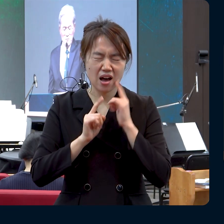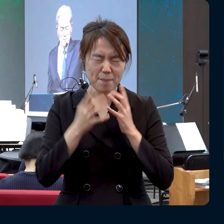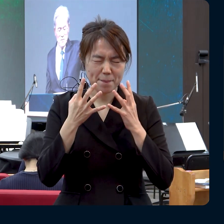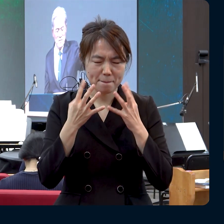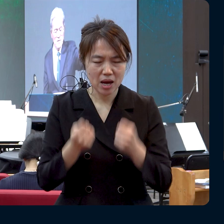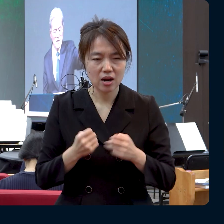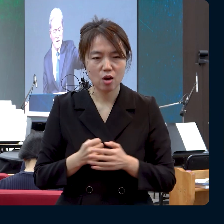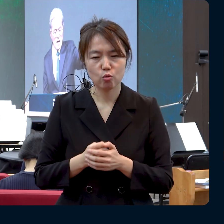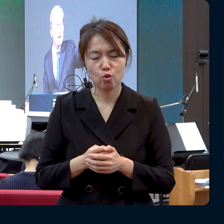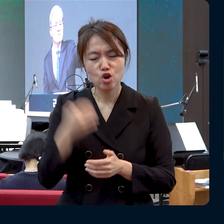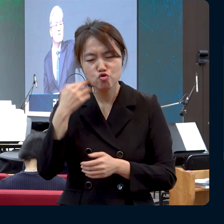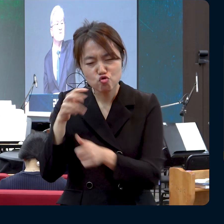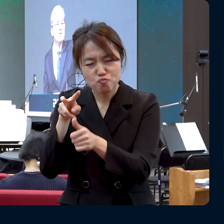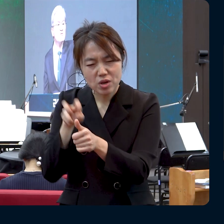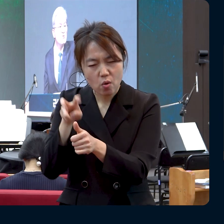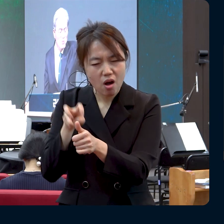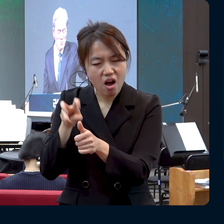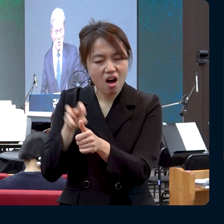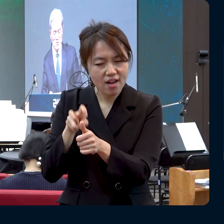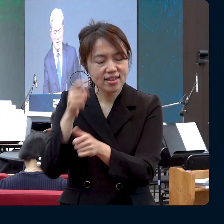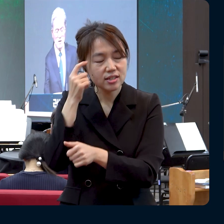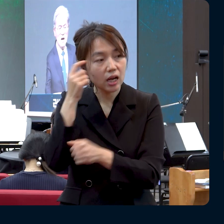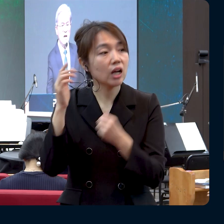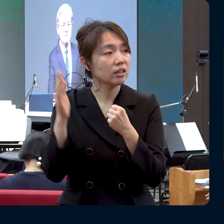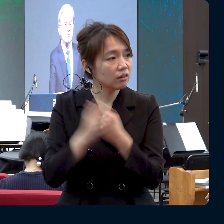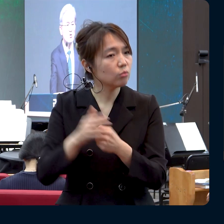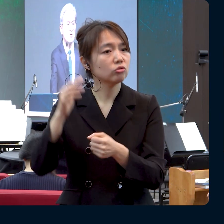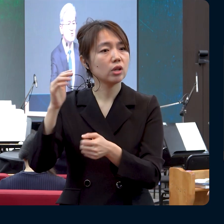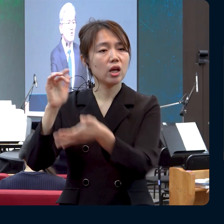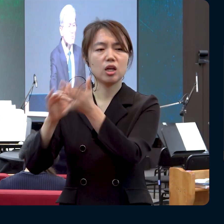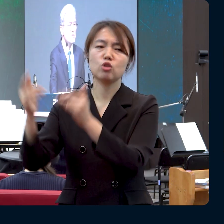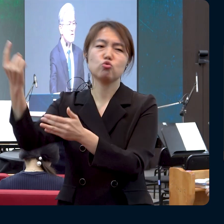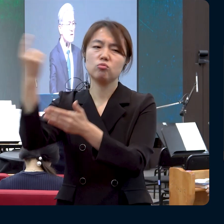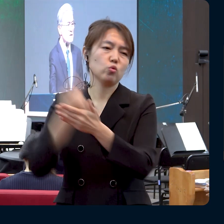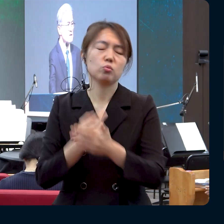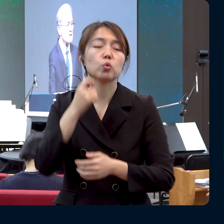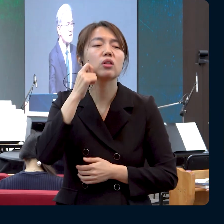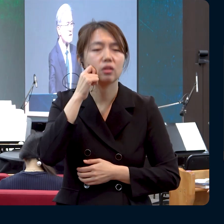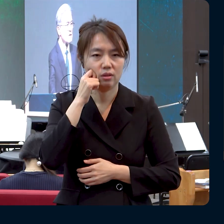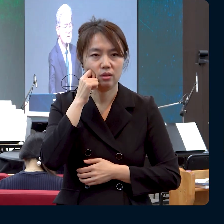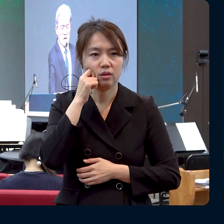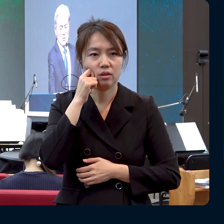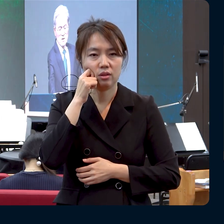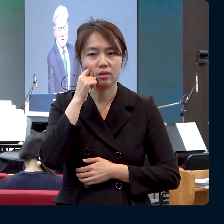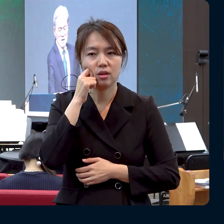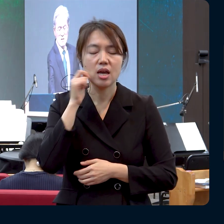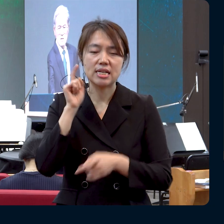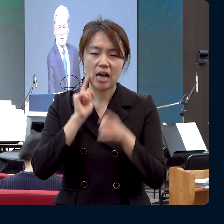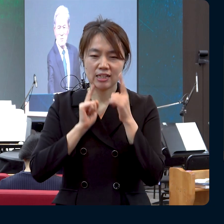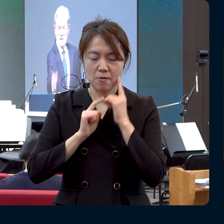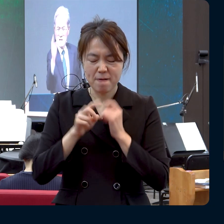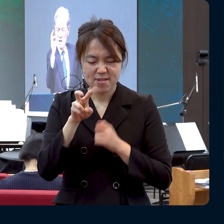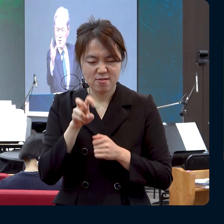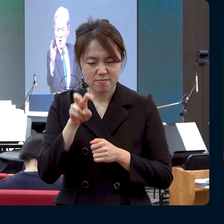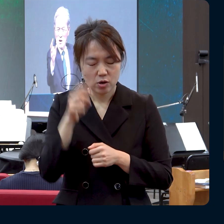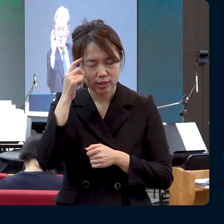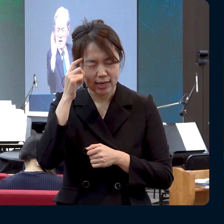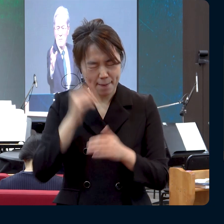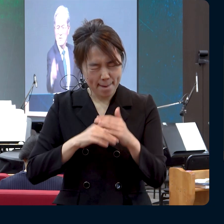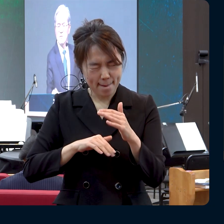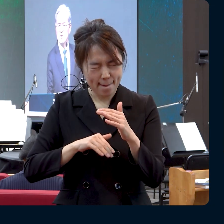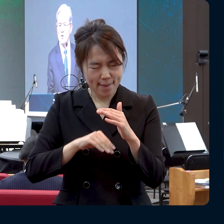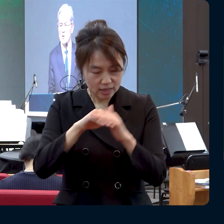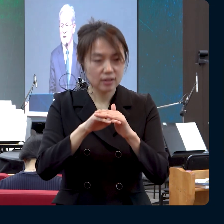슬퍼하느냐고 하나님의 음성을 들을 수 없고 하나님을 모셔드릴 수가 없는 거예요. 제가 보니까 정말 상처가